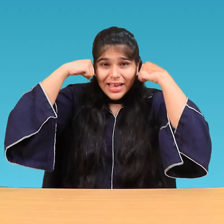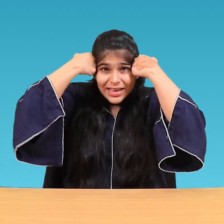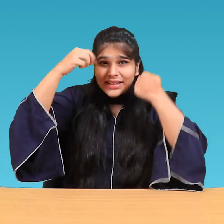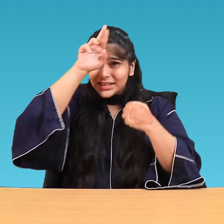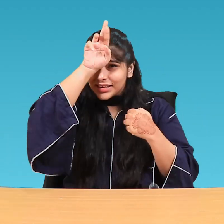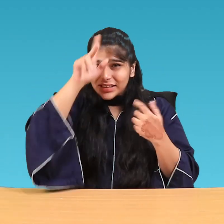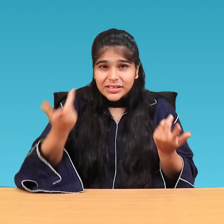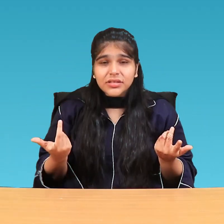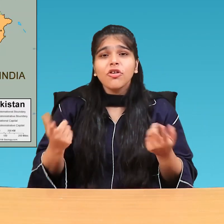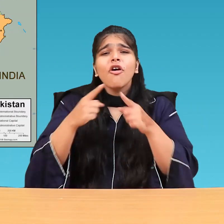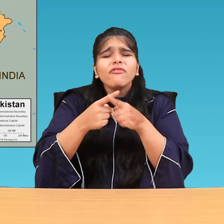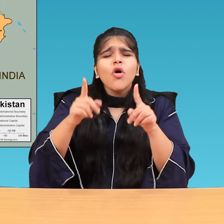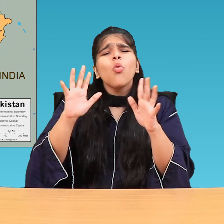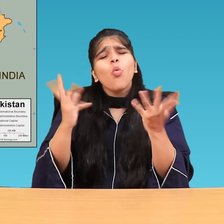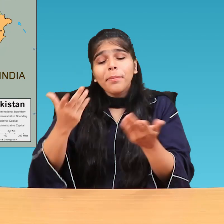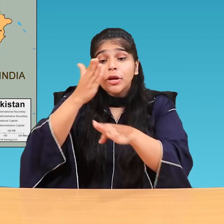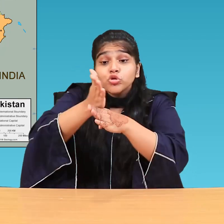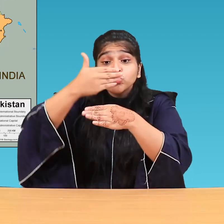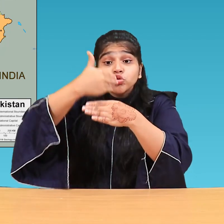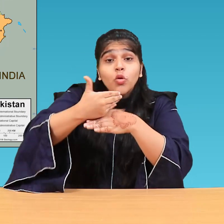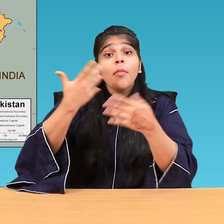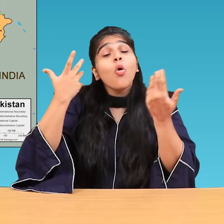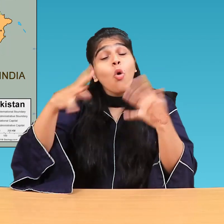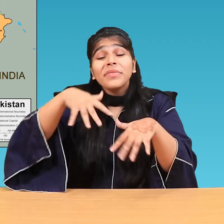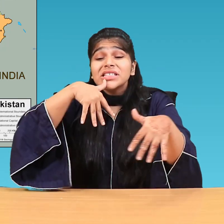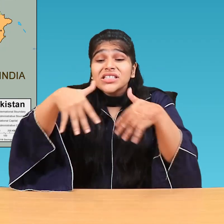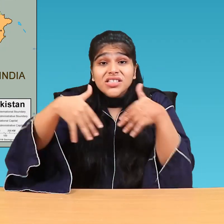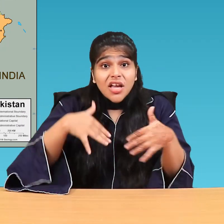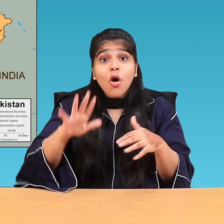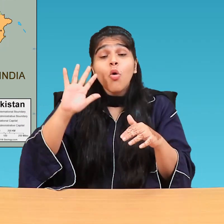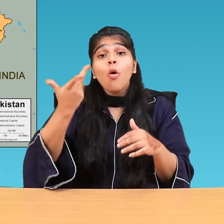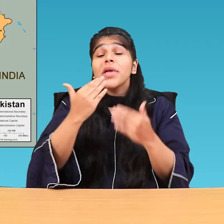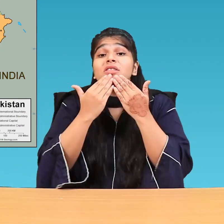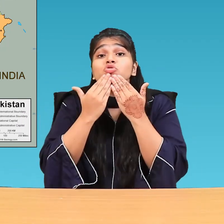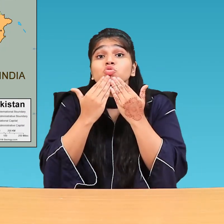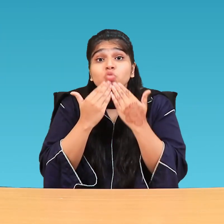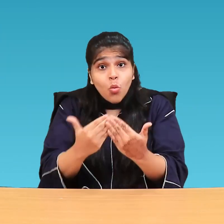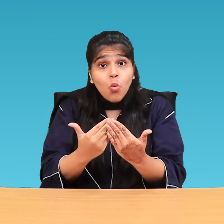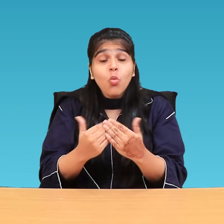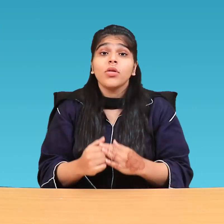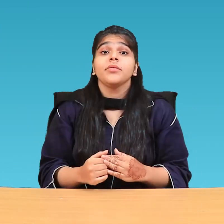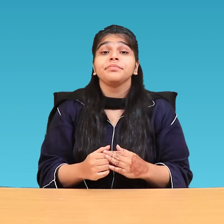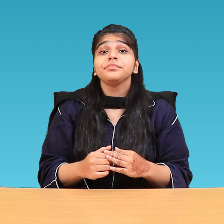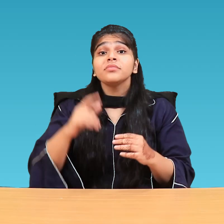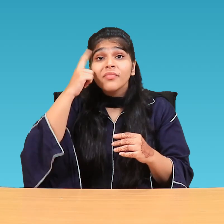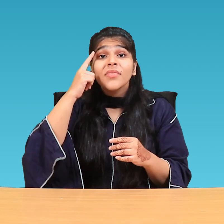हो, कोई सा भी कस्बा, कोई सा भी शहर, कोई सा भी स्कूल, इवन यहाँ तक के मदरसे